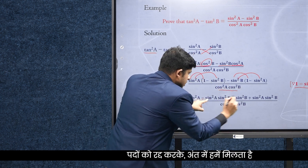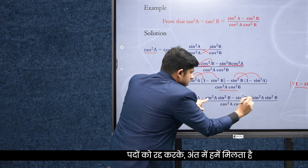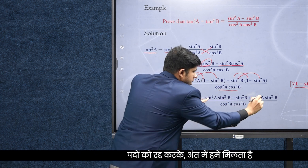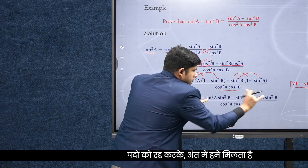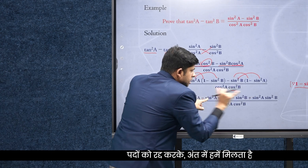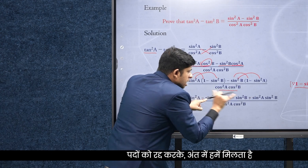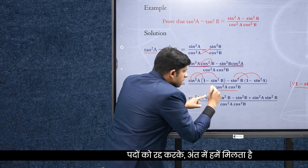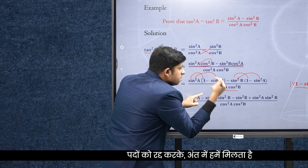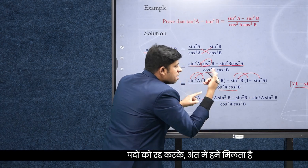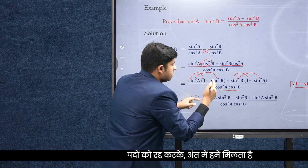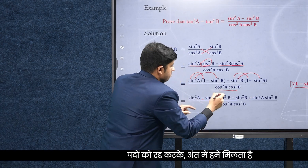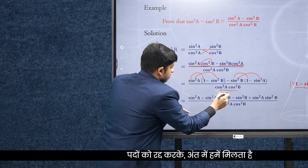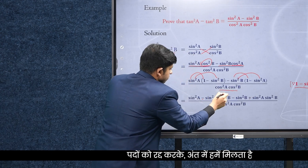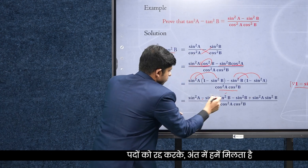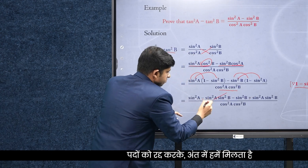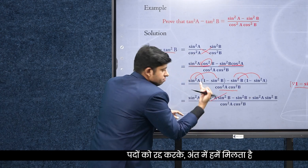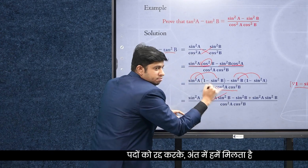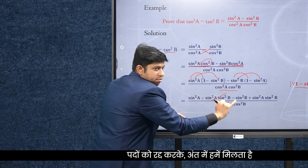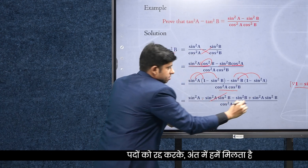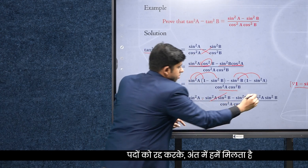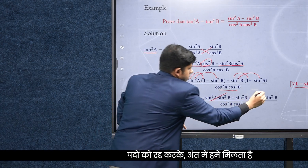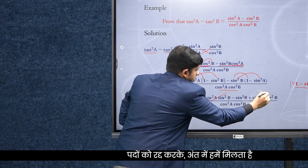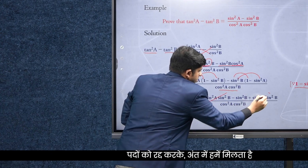पदों को रद्द करके अंत में हमें मिलता है